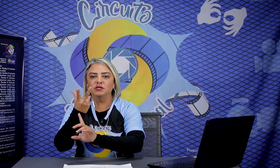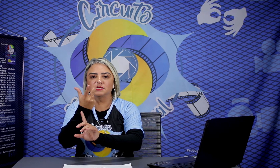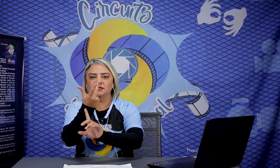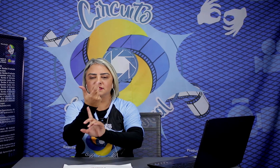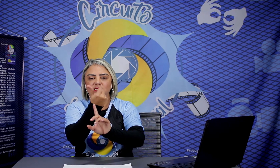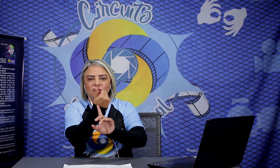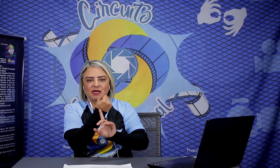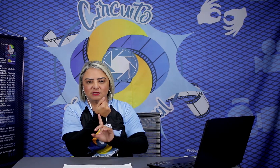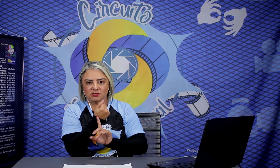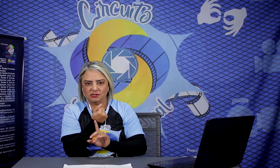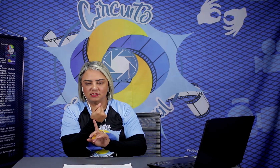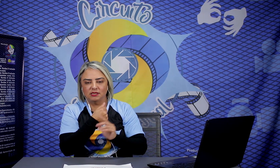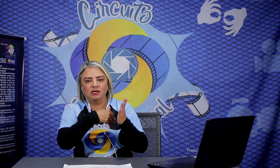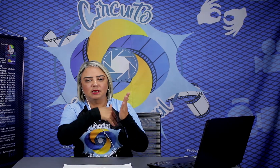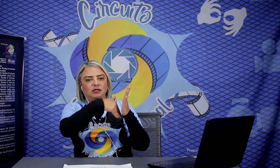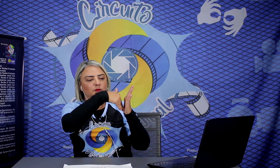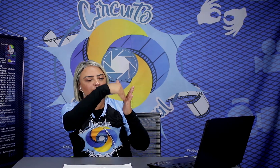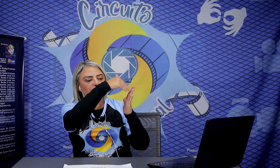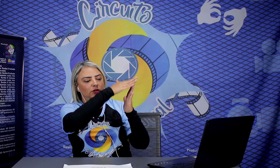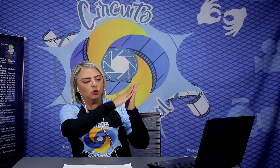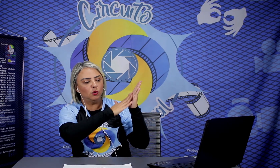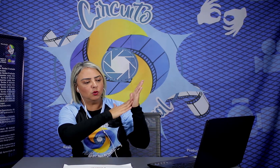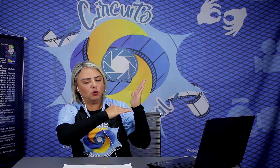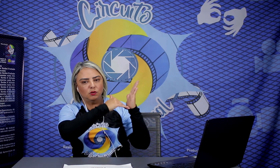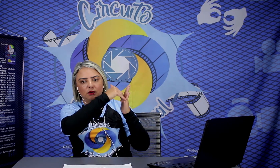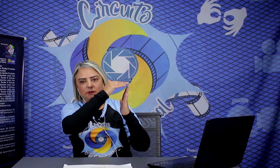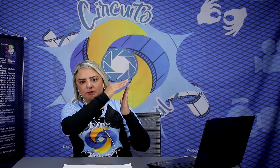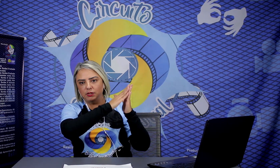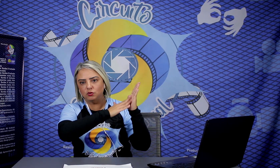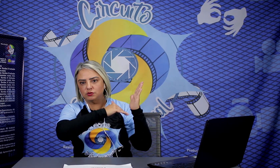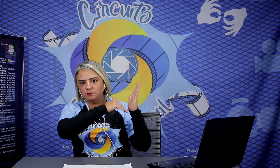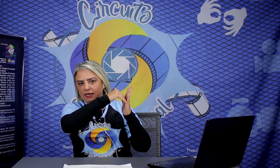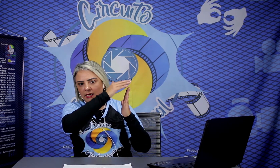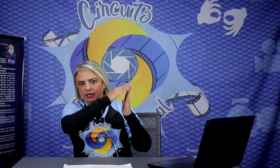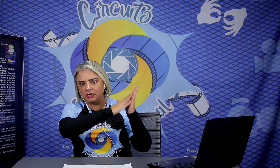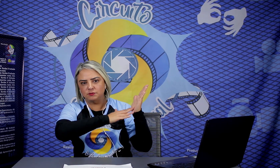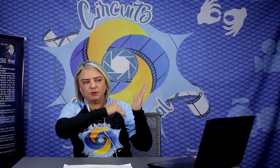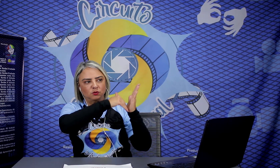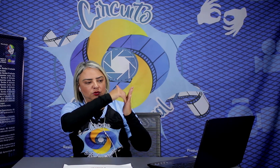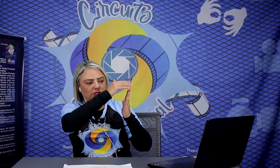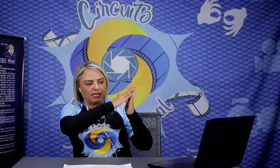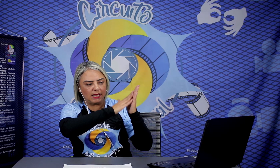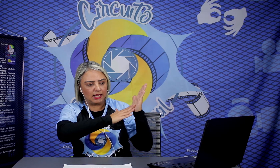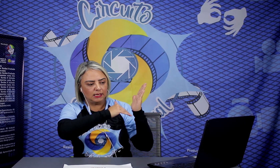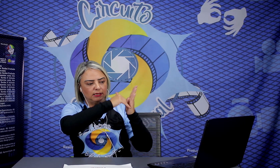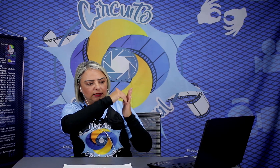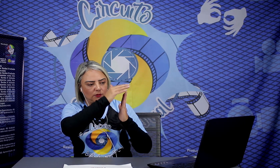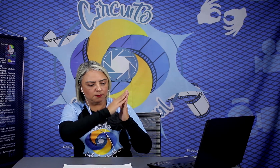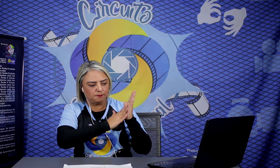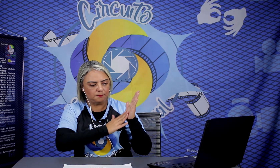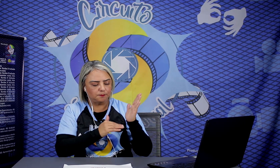as linguagens. Então, pintor, pintor de parede, pintor de tela, aqui, ó.